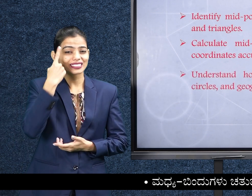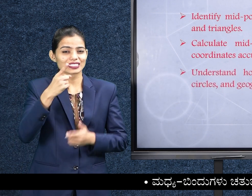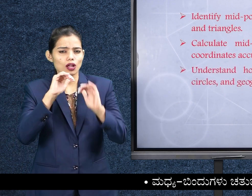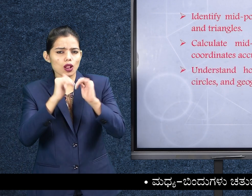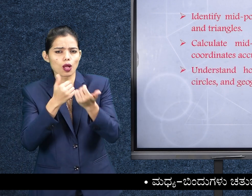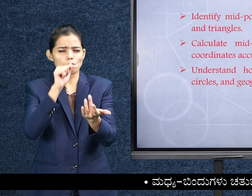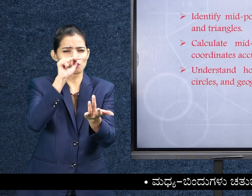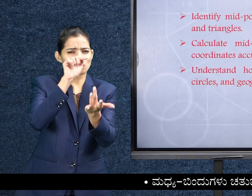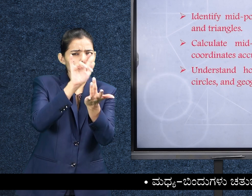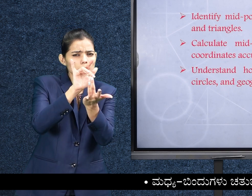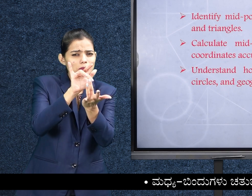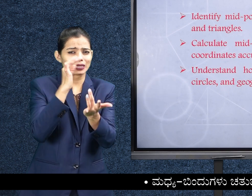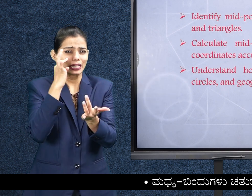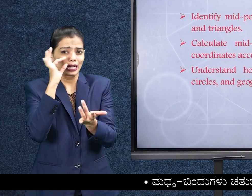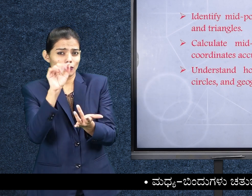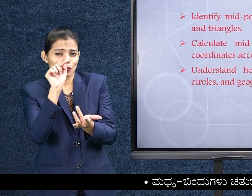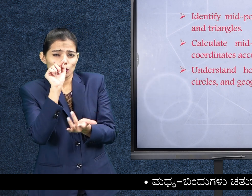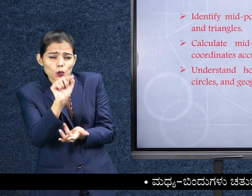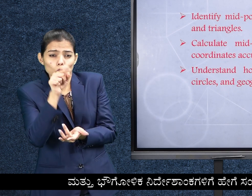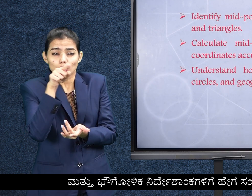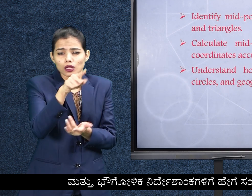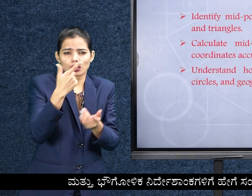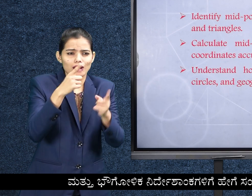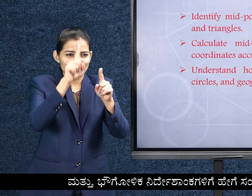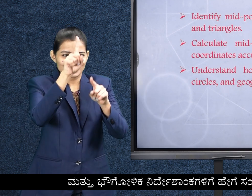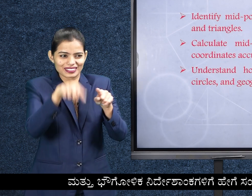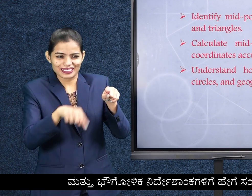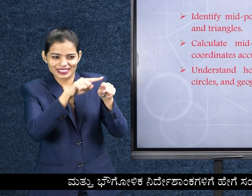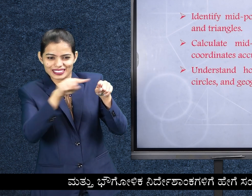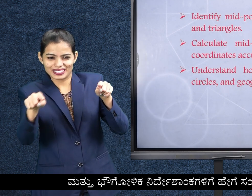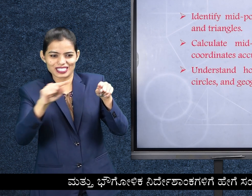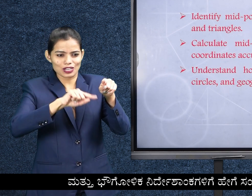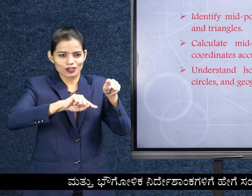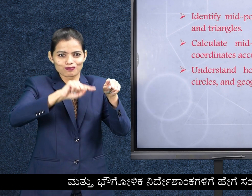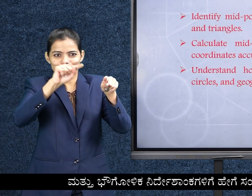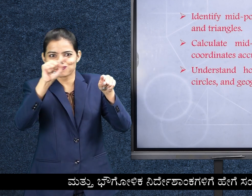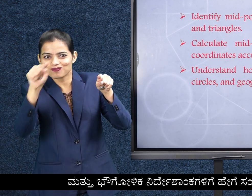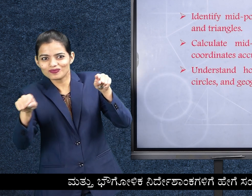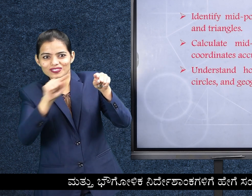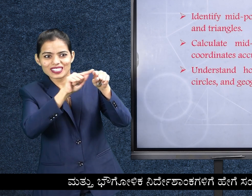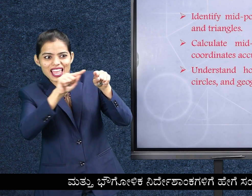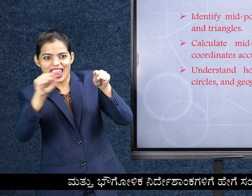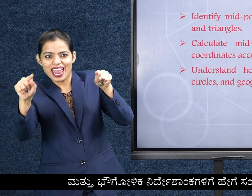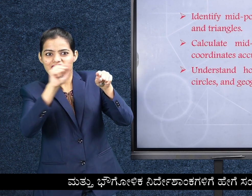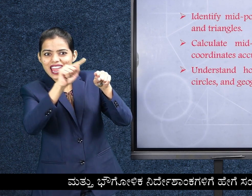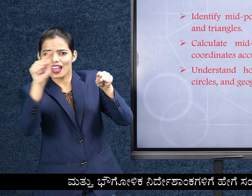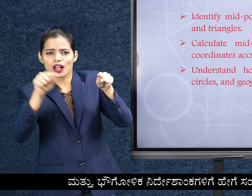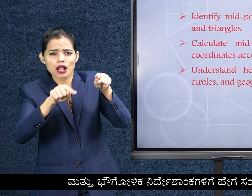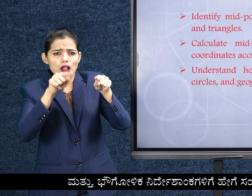ಮಧ್ಯಬಿಂದುಗಳು ಚತುರ್ಭುಜಗಳು, ವಲಯಗಳು ಮತ್ತು ಭೌಗೋಳಿಕ ನಿರ್ದೇಶಾಂಕಗಳಿಗೆ ಹೇಗೆ ಸಂಬಂಧಿಸಿವೆ ಎಂಬುದನ್ನು ಅರ್ಥ